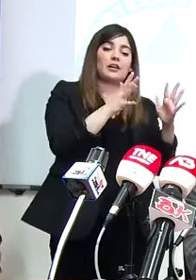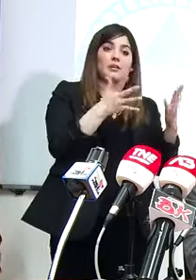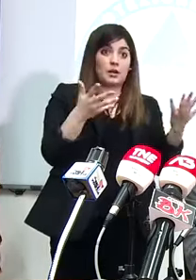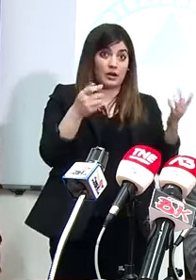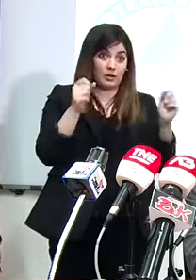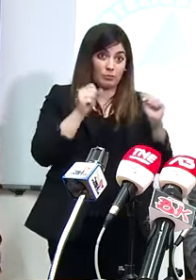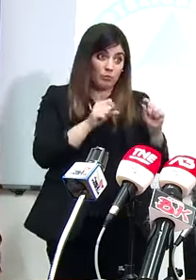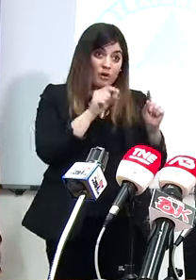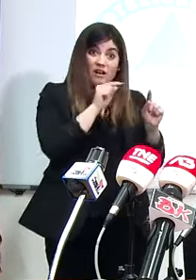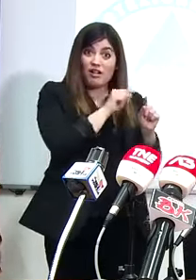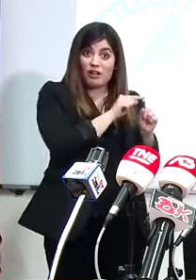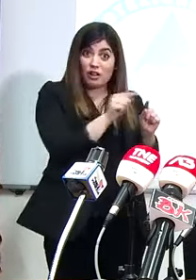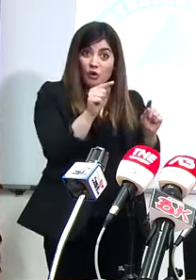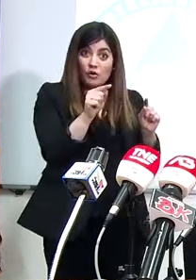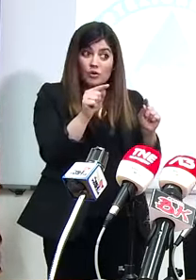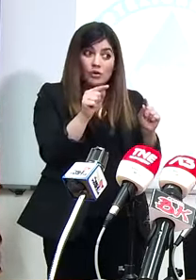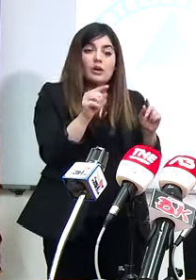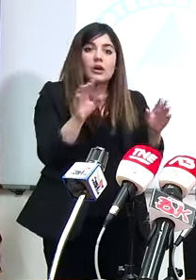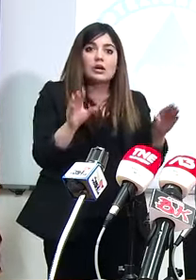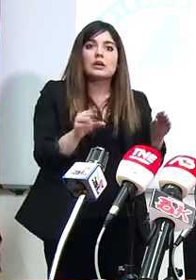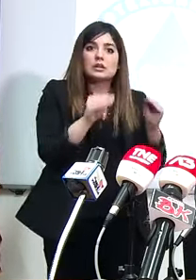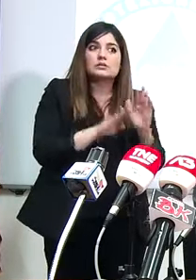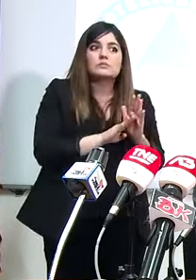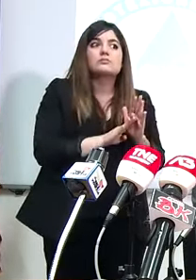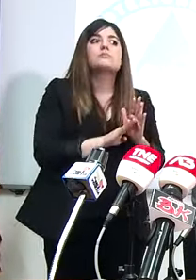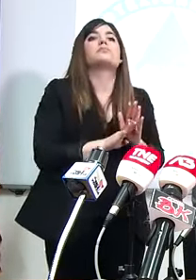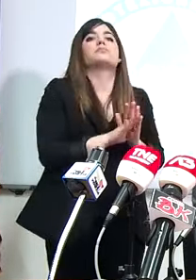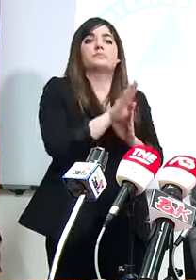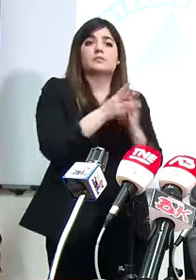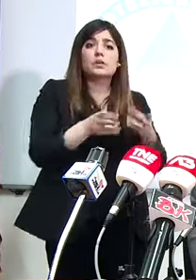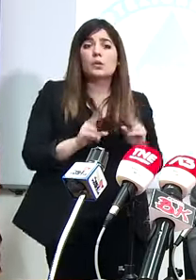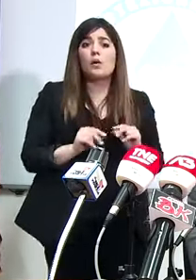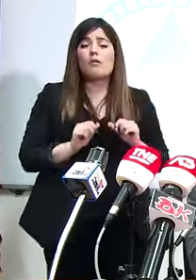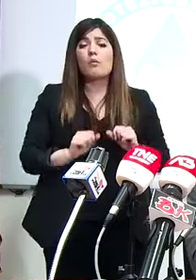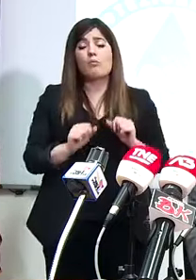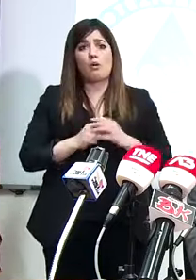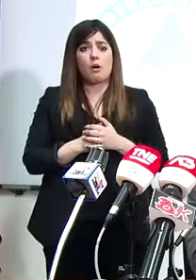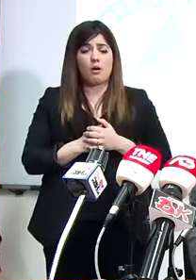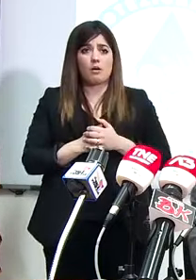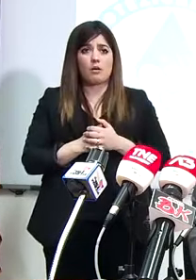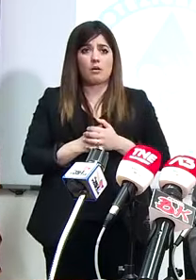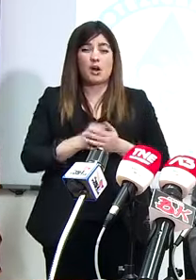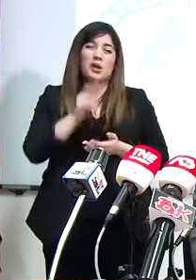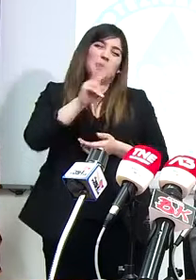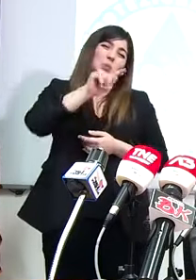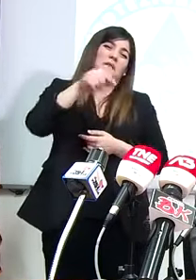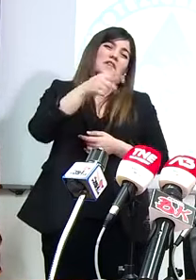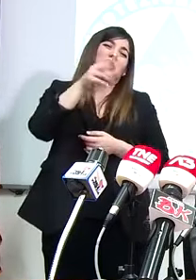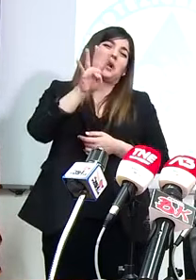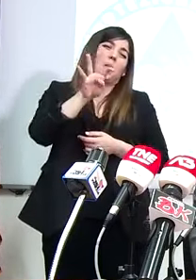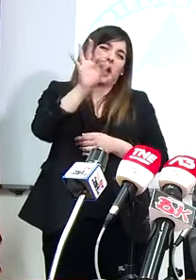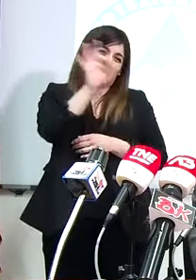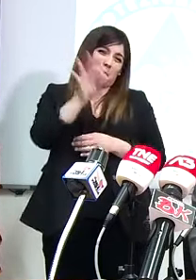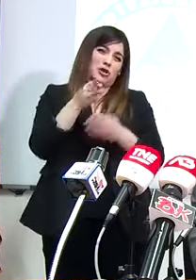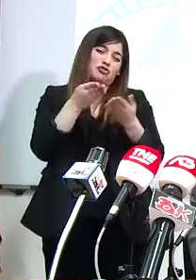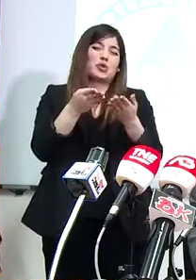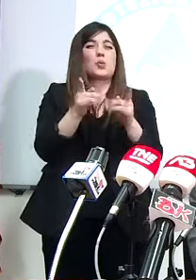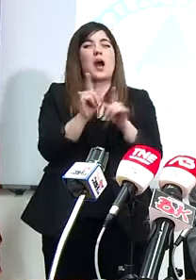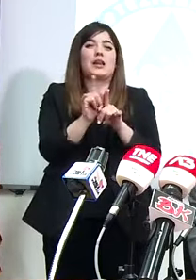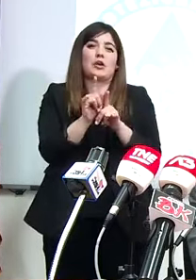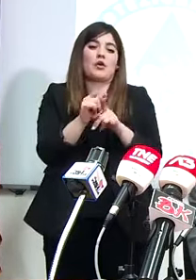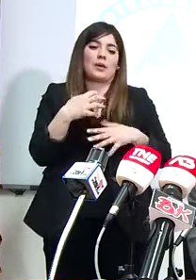non sono tanti diciamocelo fino in fondo 2,40 non è un incidenza che ti fa venire l'ansia il coccolone